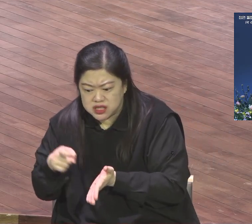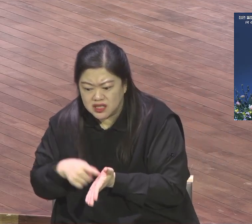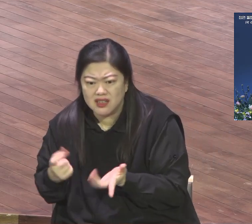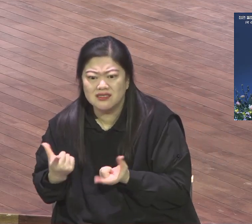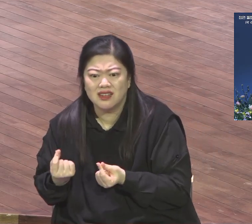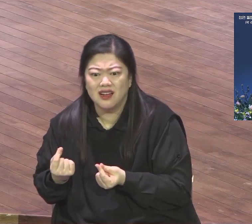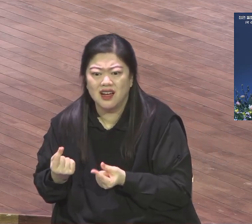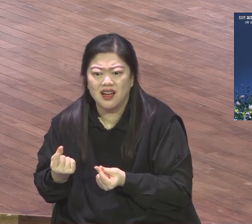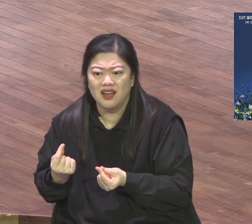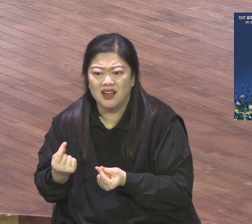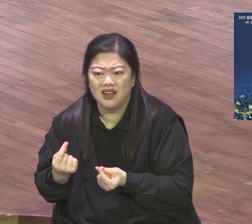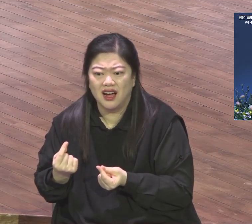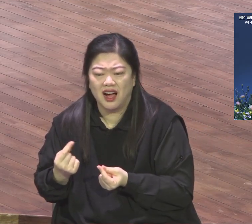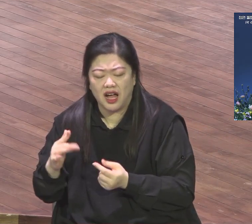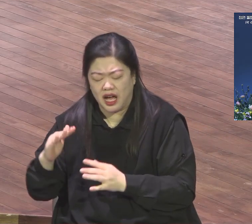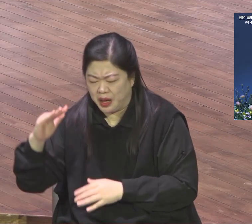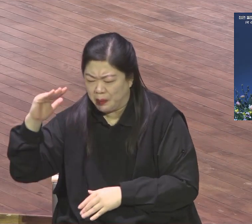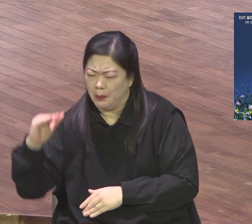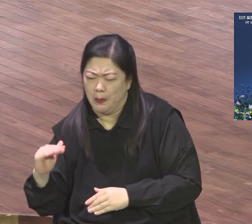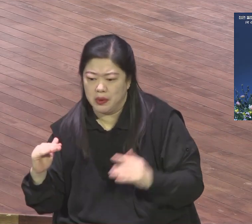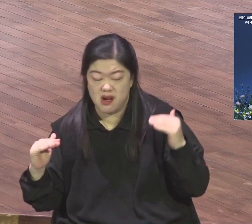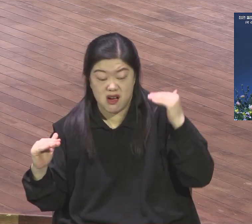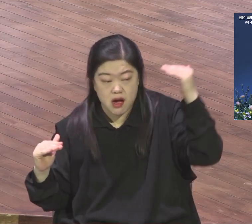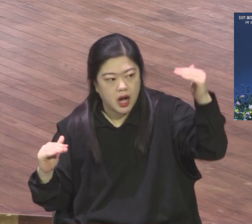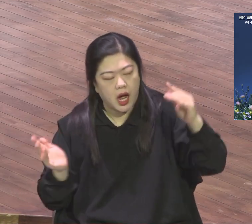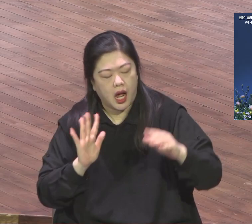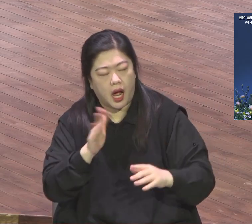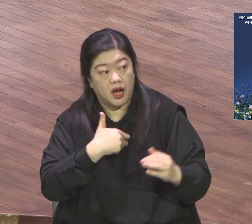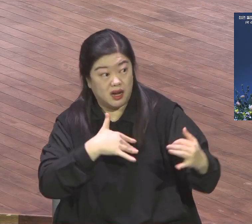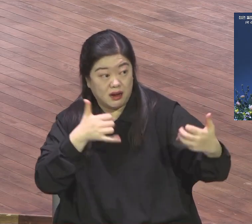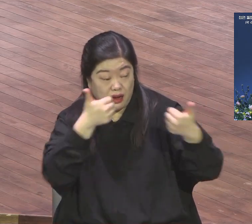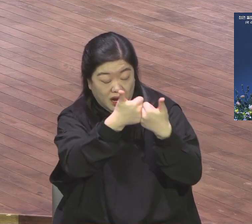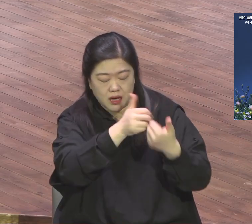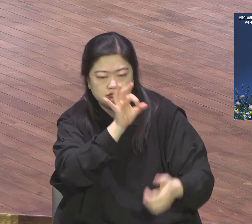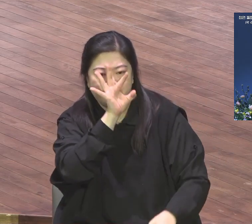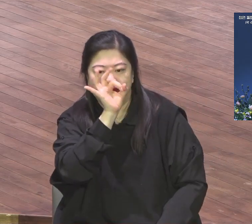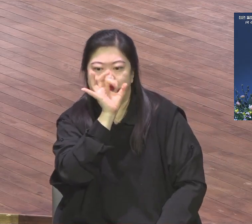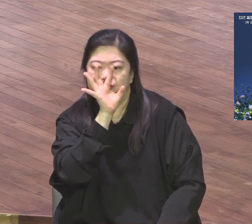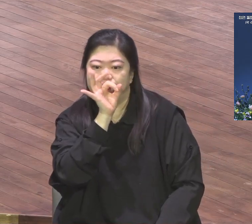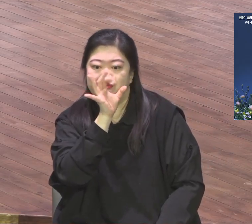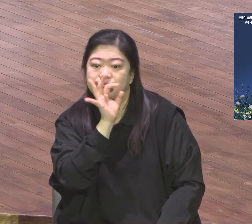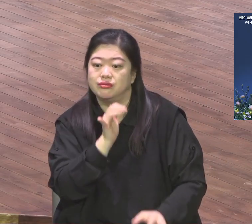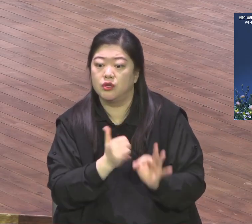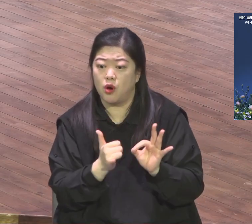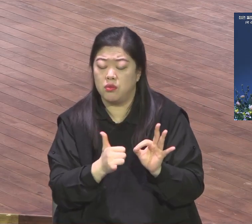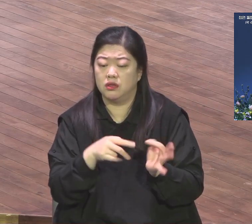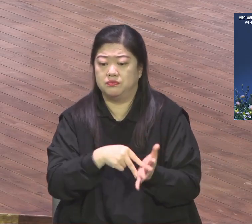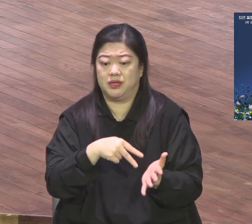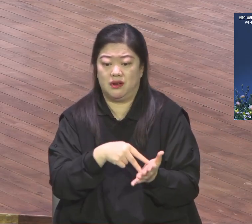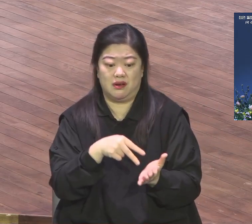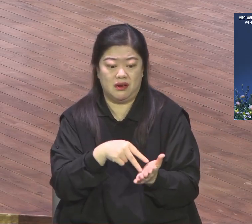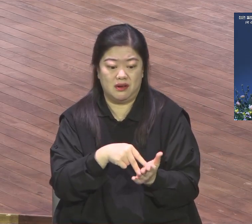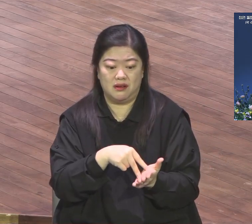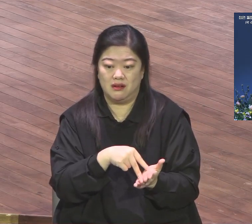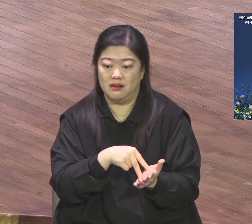그렇게 보고를 하죠. 우리는 게임이 안 됩니다. 우리는 메뚜기에 불과합니다. 어마어마한